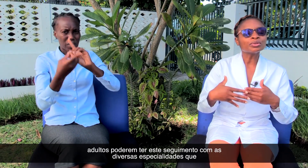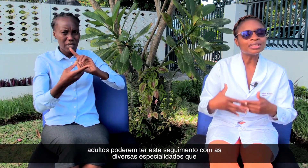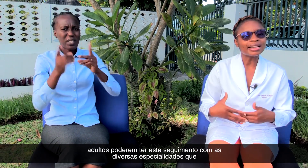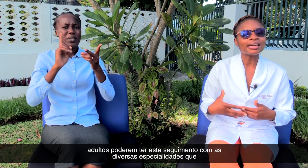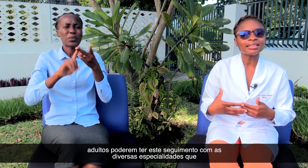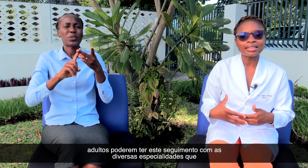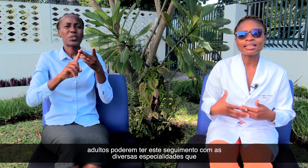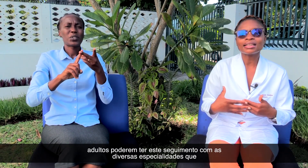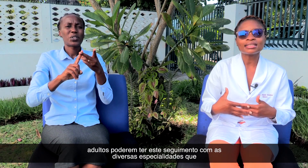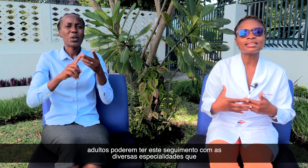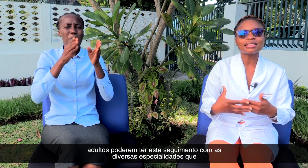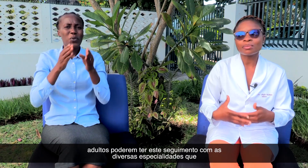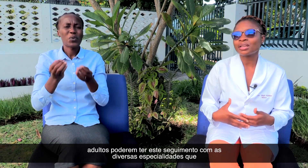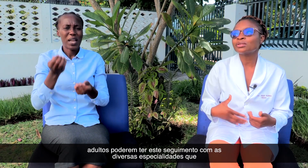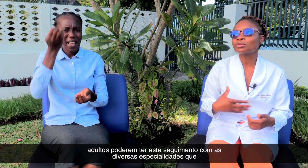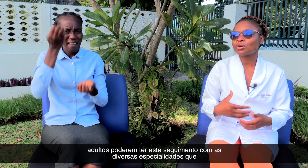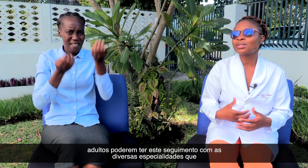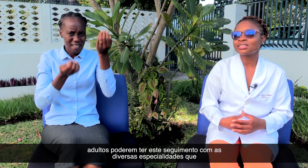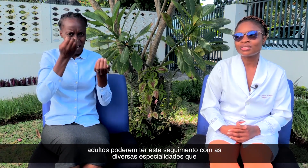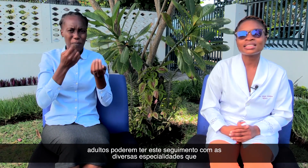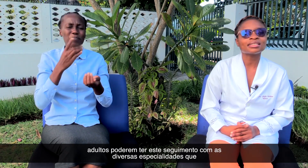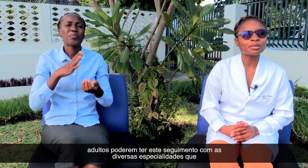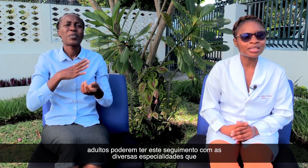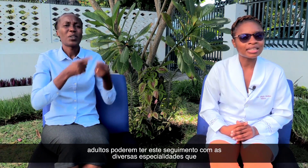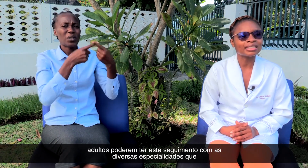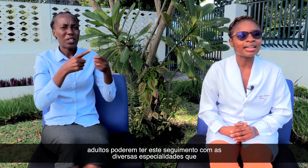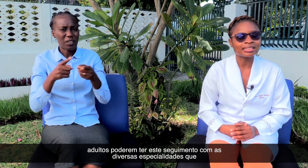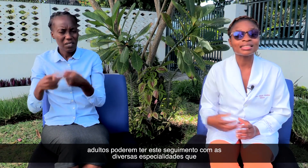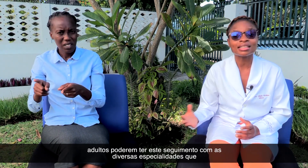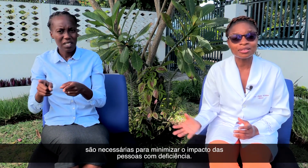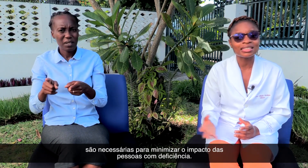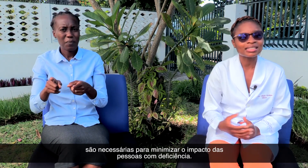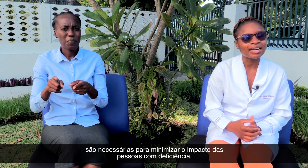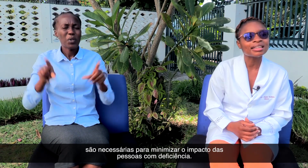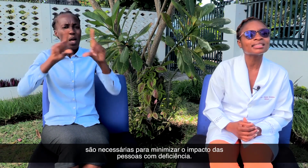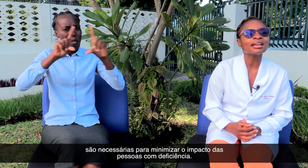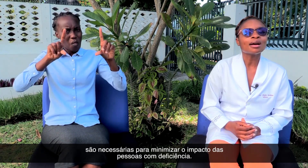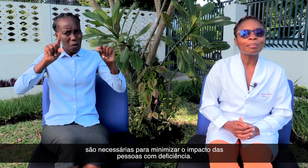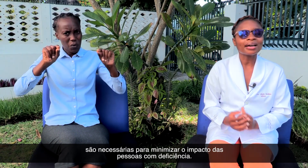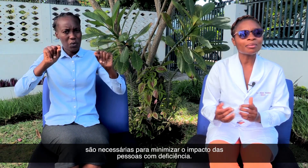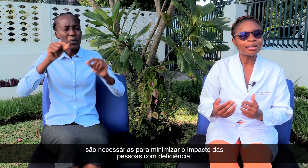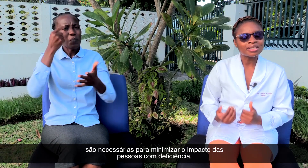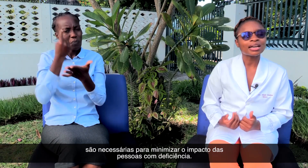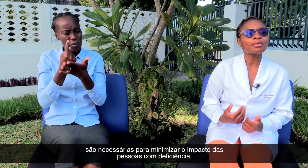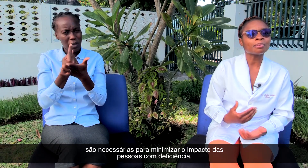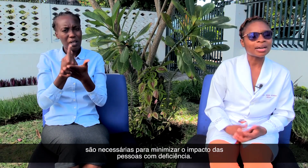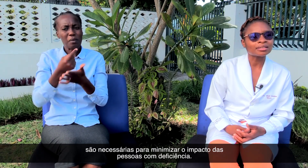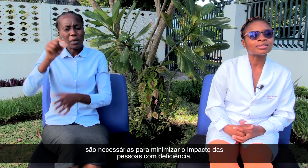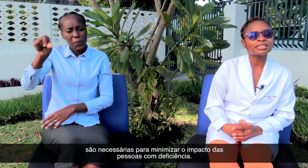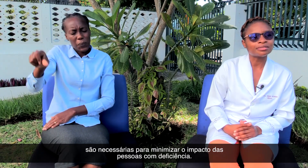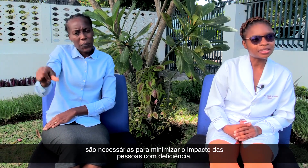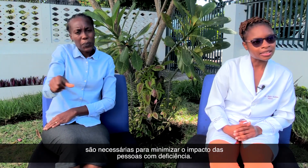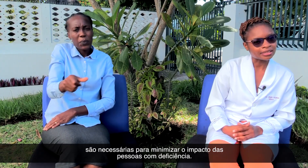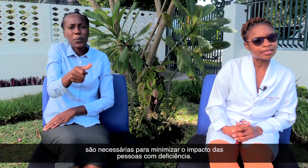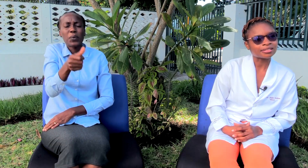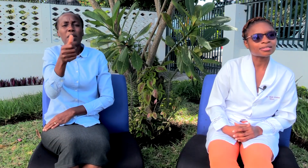poderem ter este seguimento com as diversas especialidades que são necessárias para minimizar o impacto